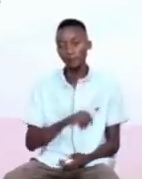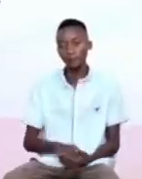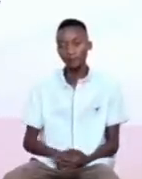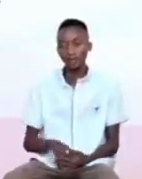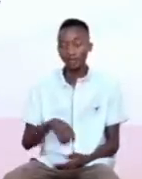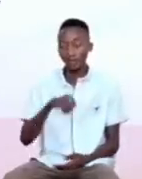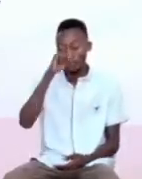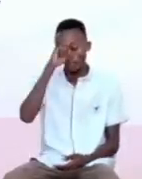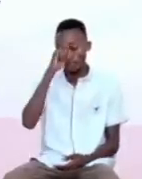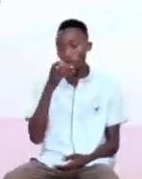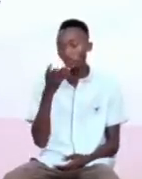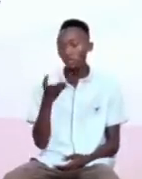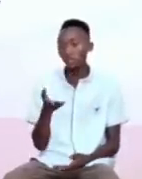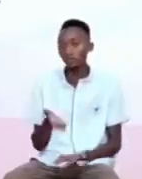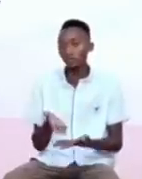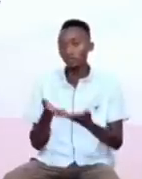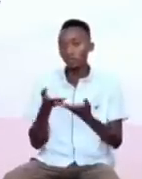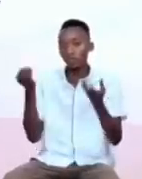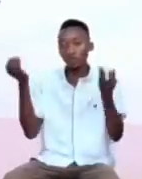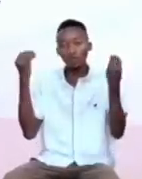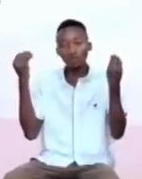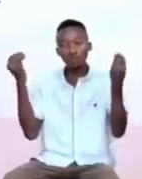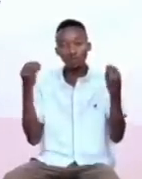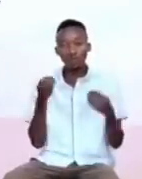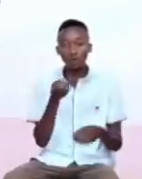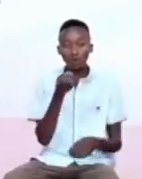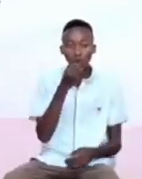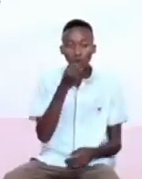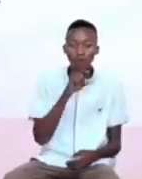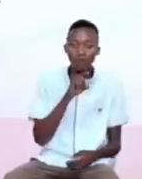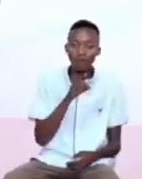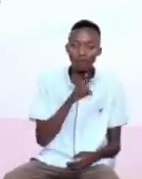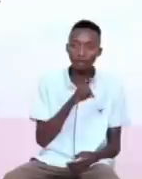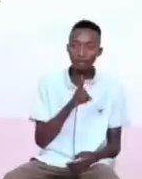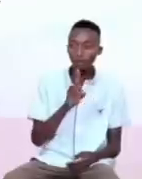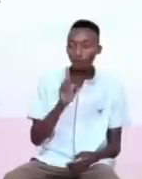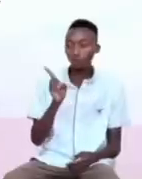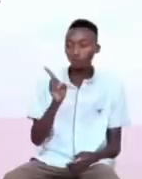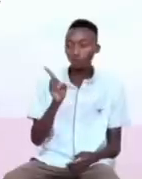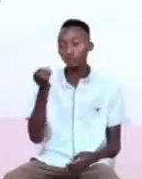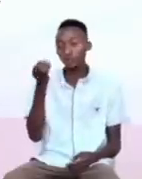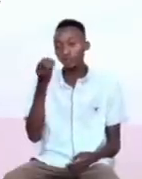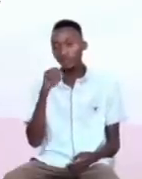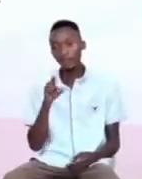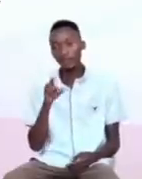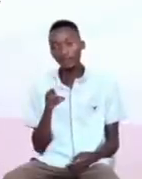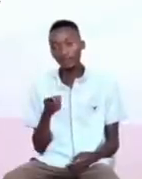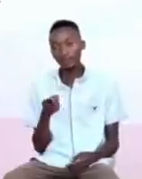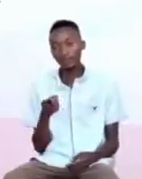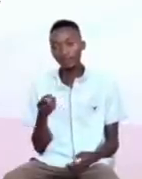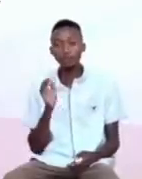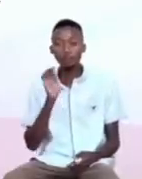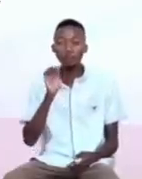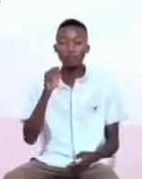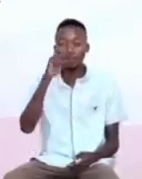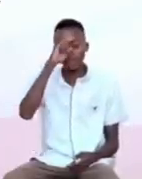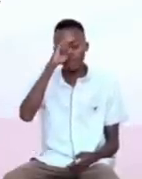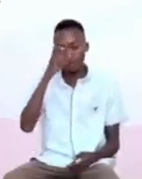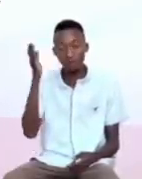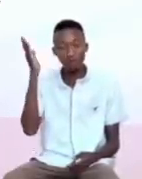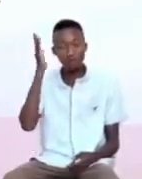Hekima inakufundisha ule nini usile. Kumbuka nimekwambia hekima ni ufahamu. Ni ufahamu